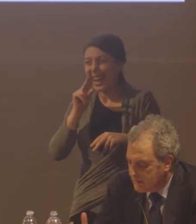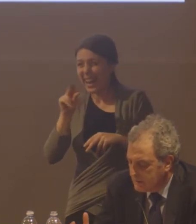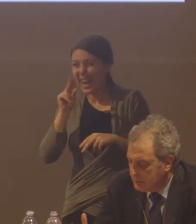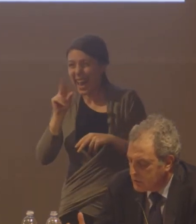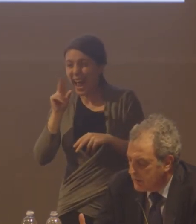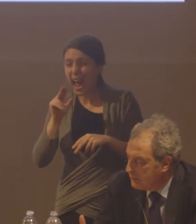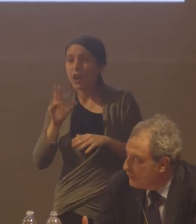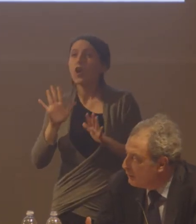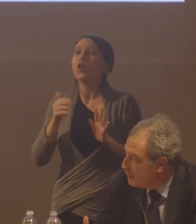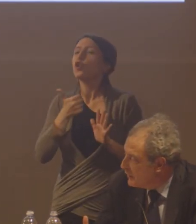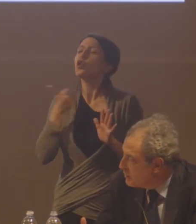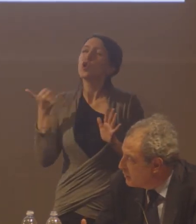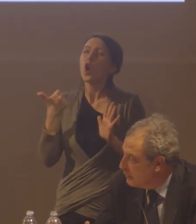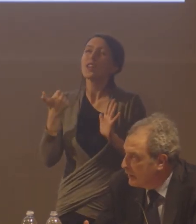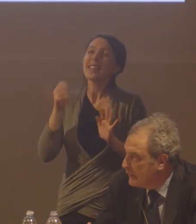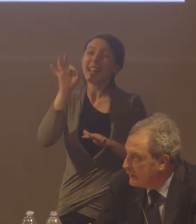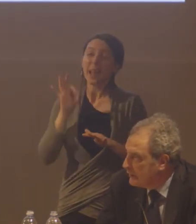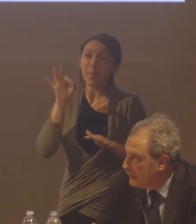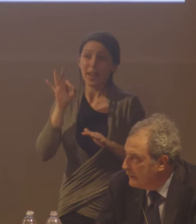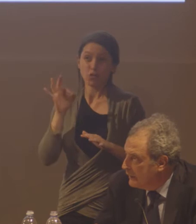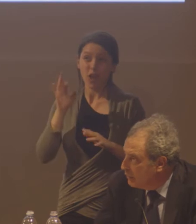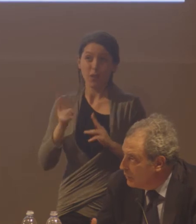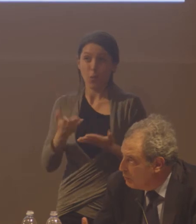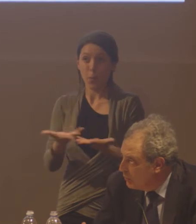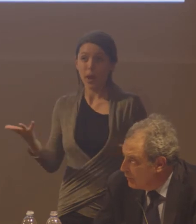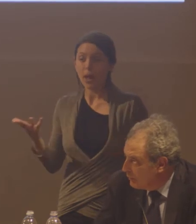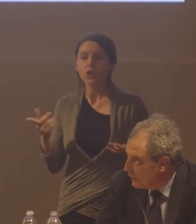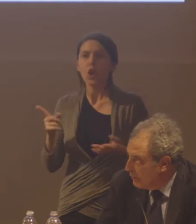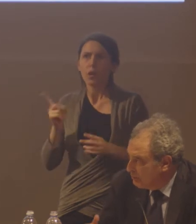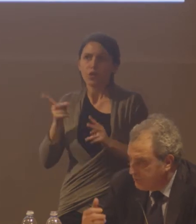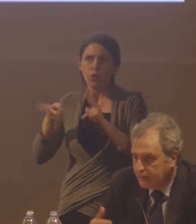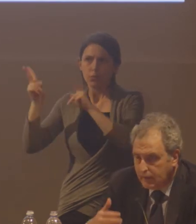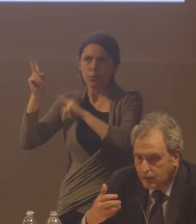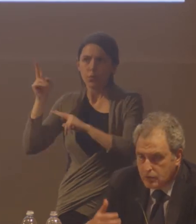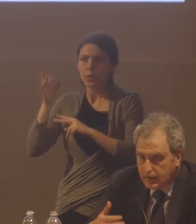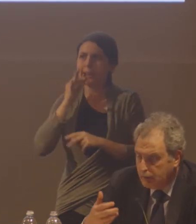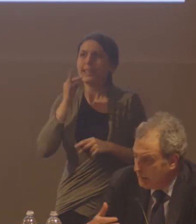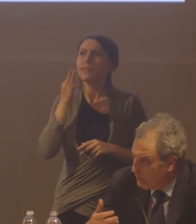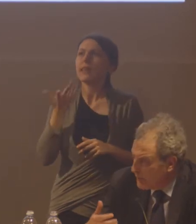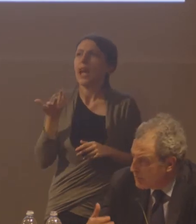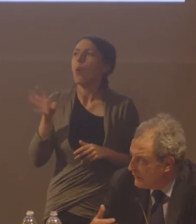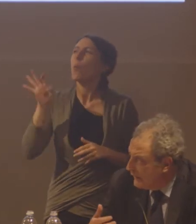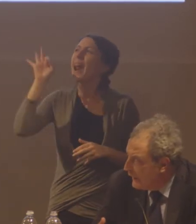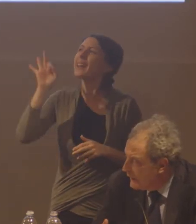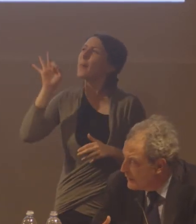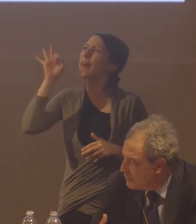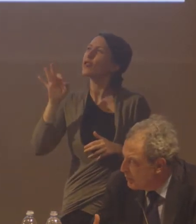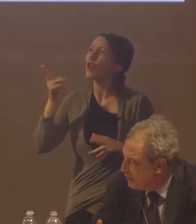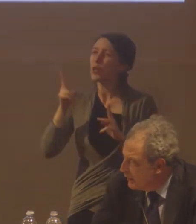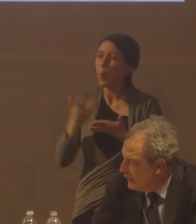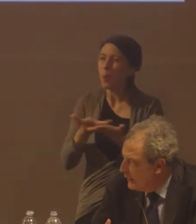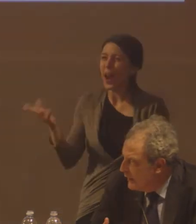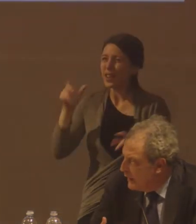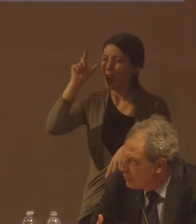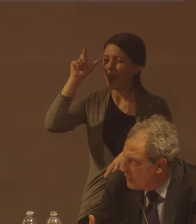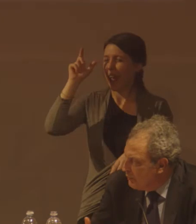il 60% della popolazione, ma non di più, una fetta considerevole della popolazione italiana si